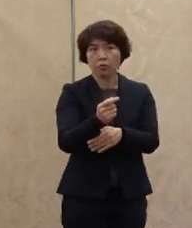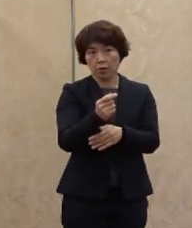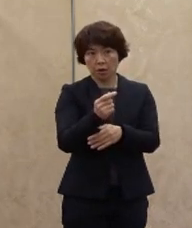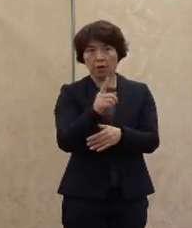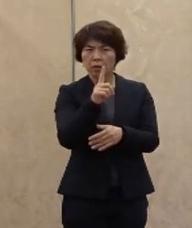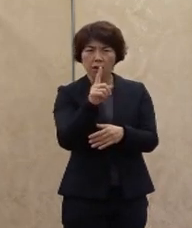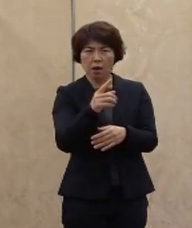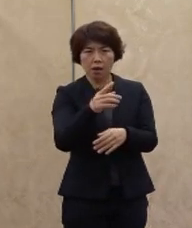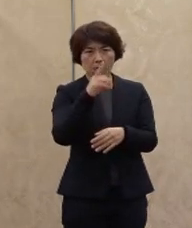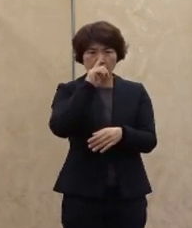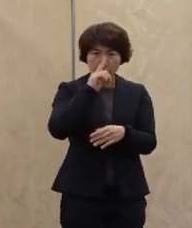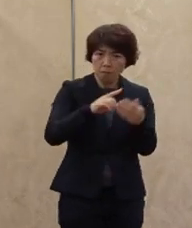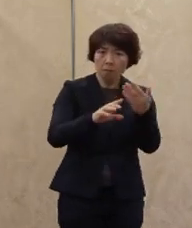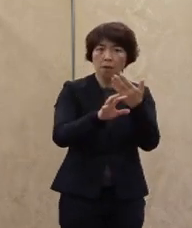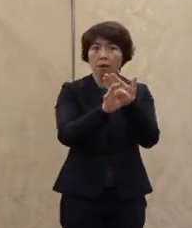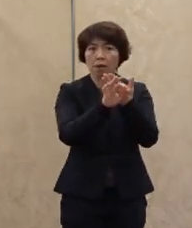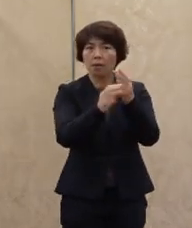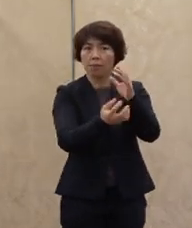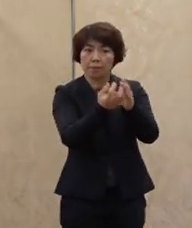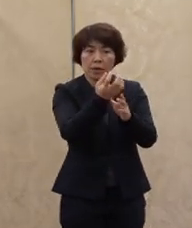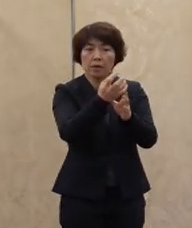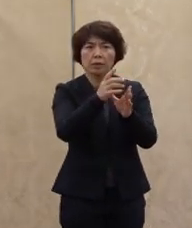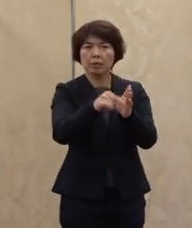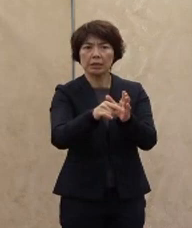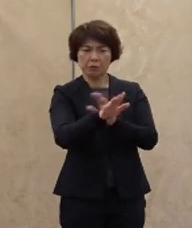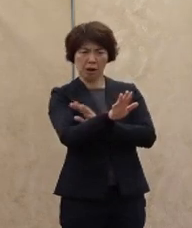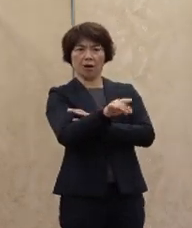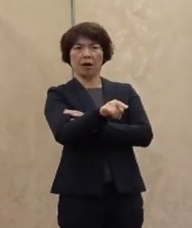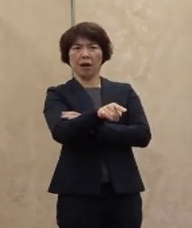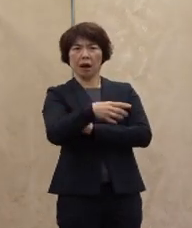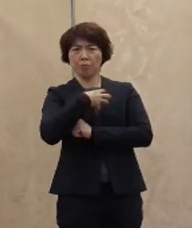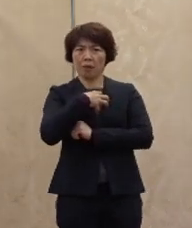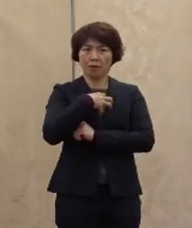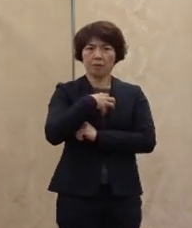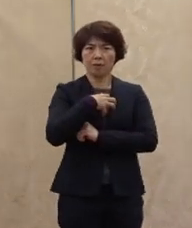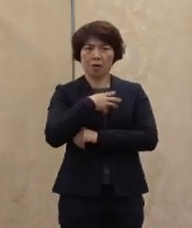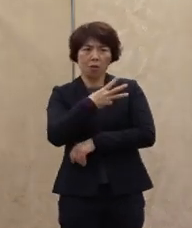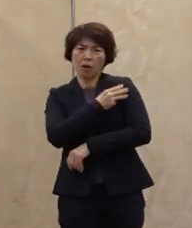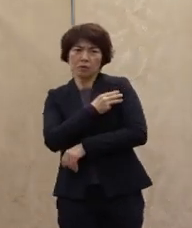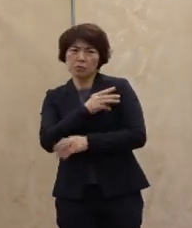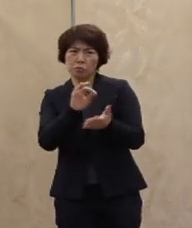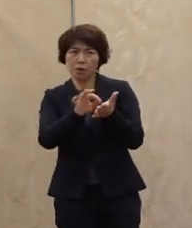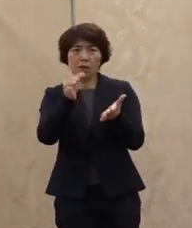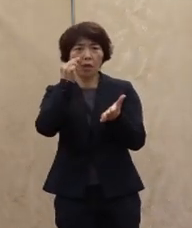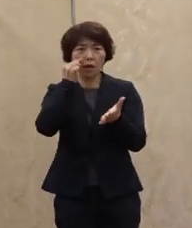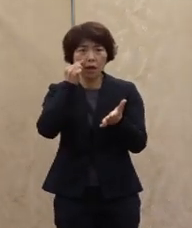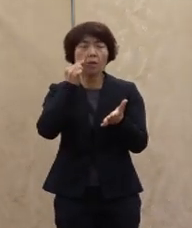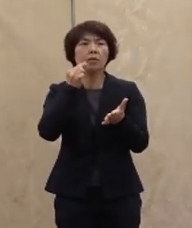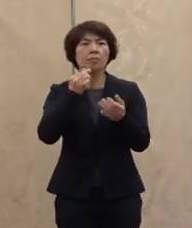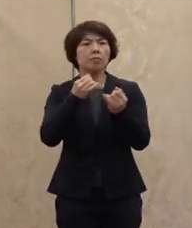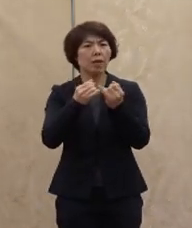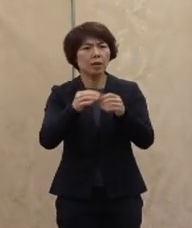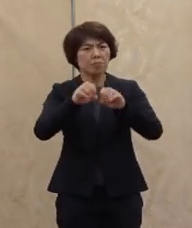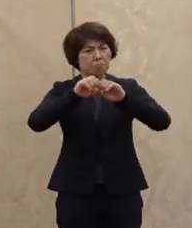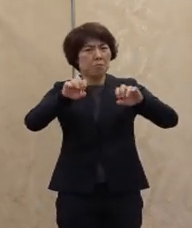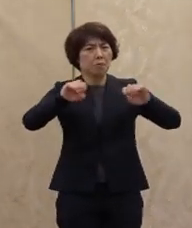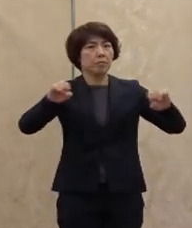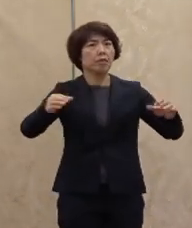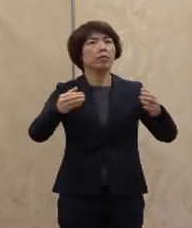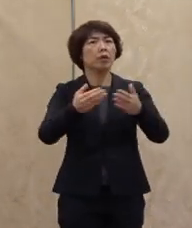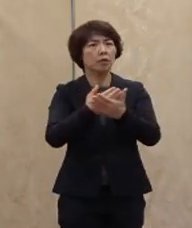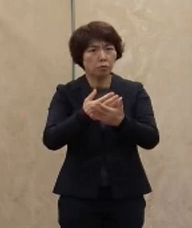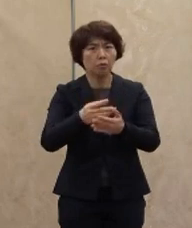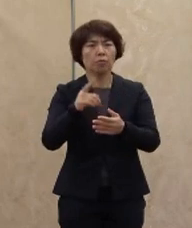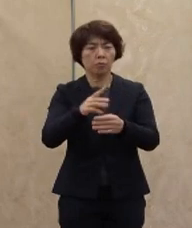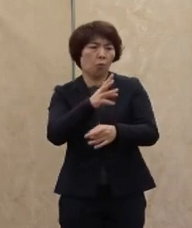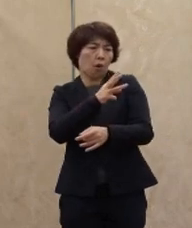重大事例とかそういった事例が出たときに、わーっとこんな危ないワクチンどうしようもないよみたいなことをメディアの皆さんがうわーってなったら、もうそれはもう一挙に広が